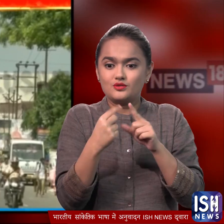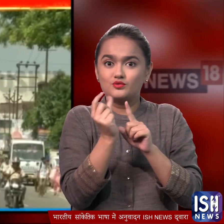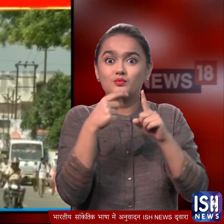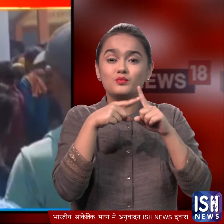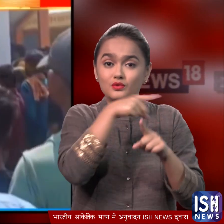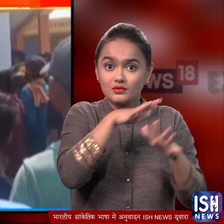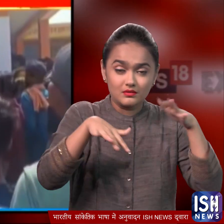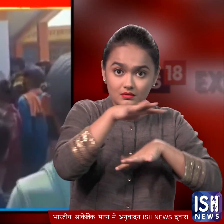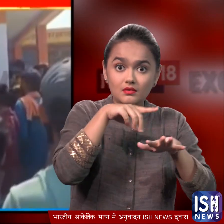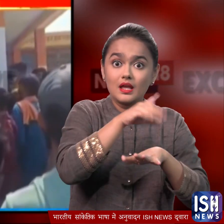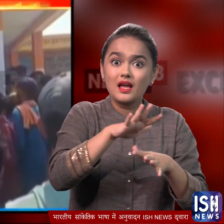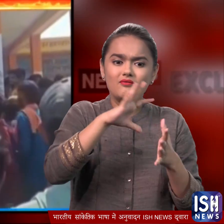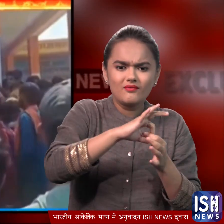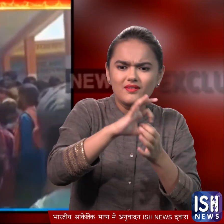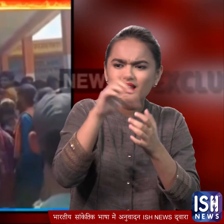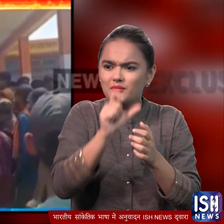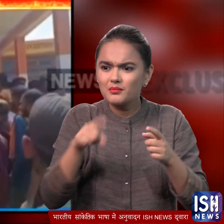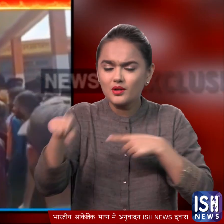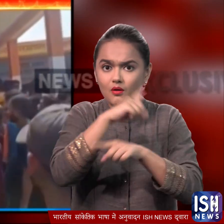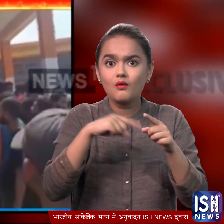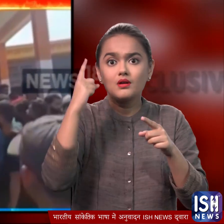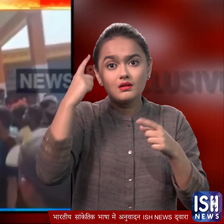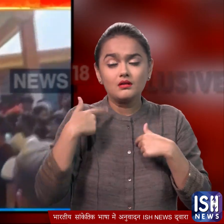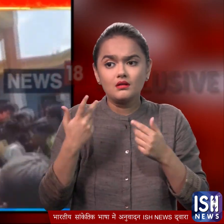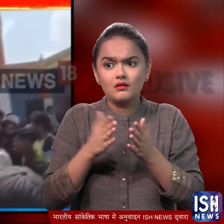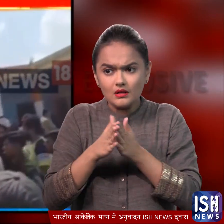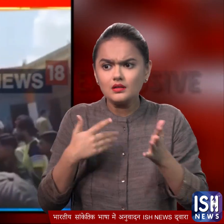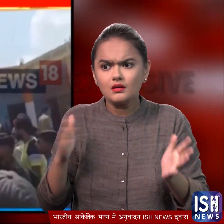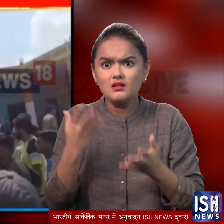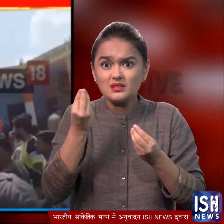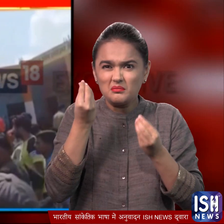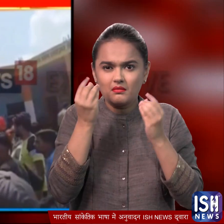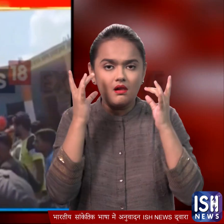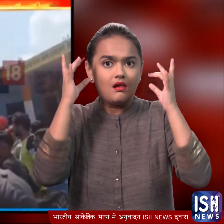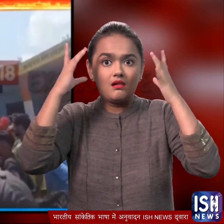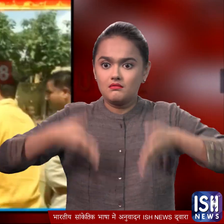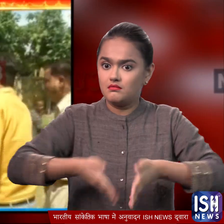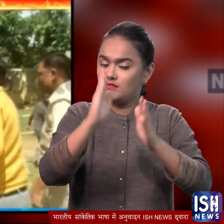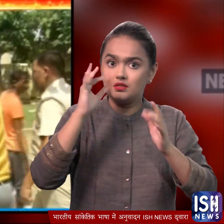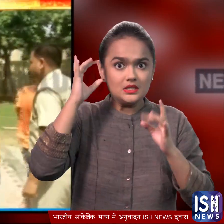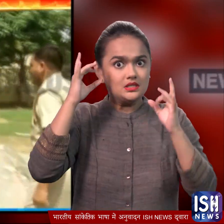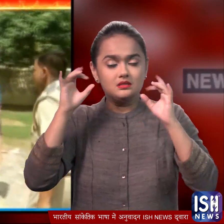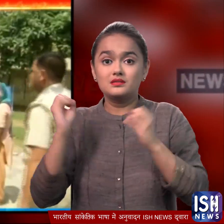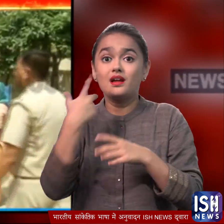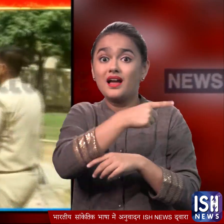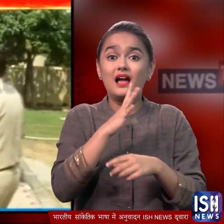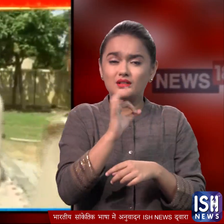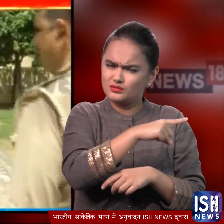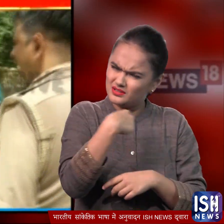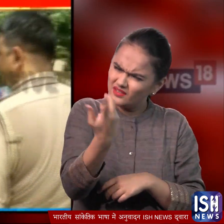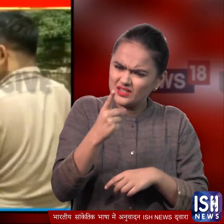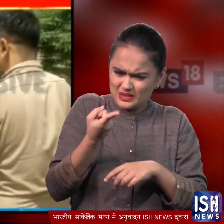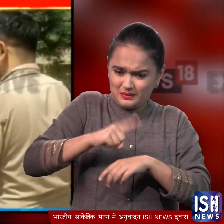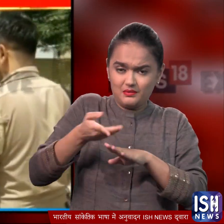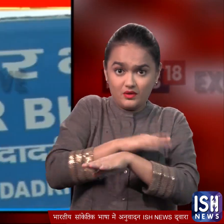को ऐतराज है। राजपूत समुदाय से जुड़े संगठनों के लोग गुस्सा जताने के लिए कई जगहों पर सड़कों पर उतर आए। हालांकि एक दिन पहले गुर्जर समुदाय